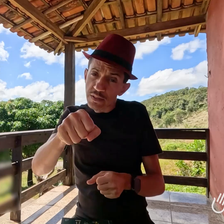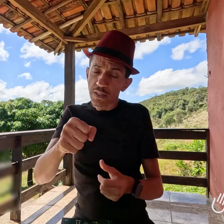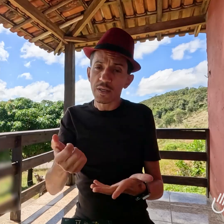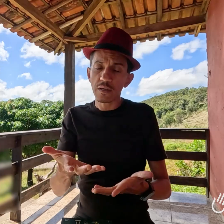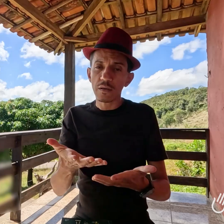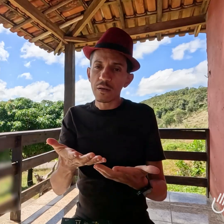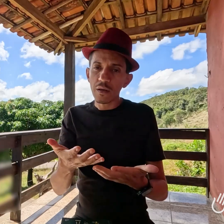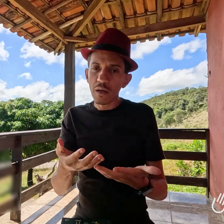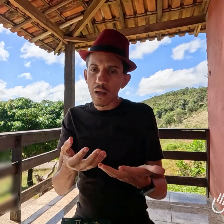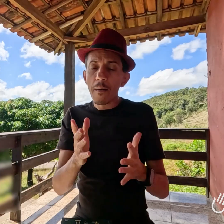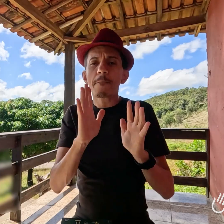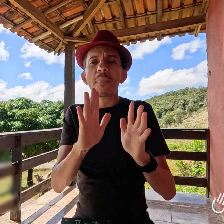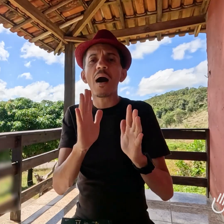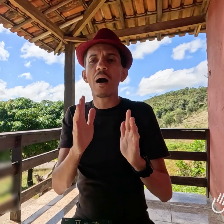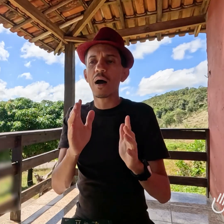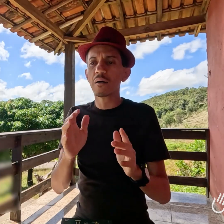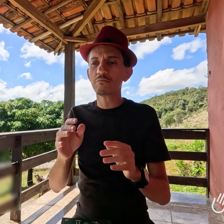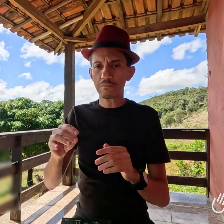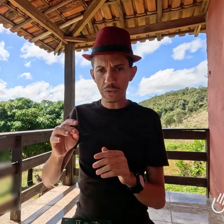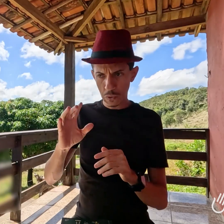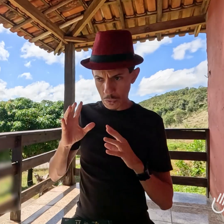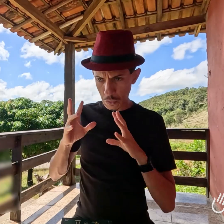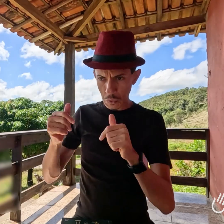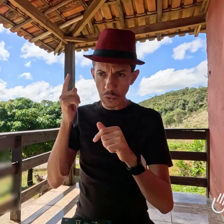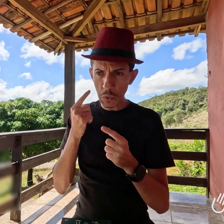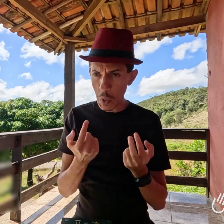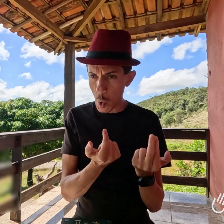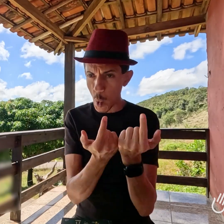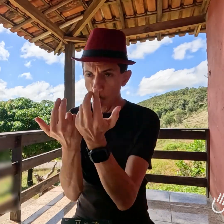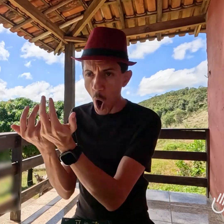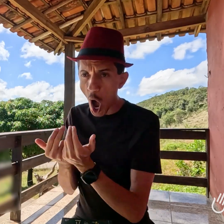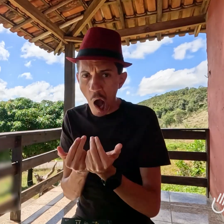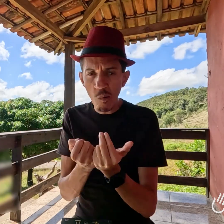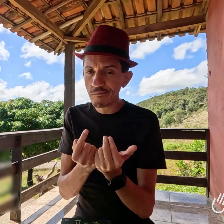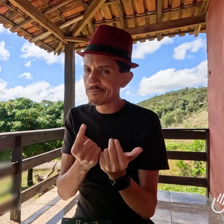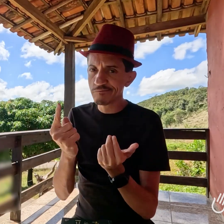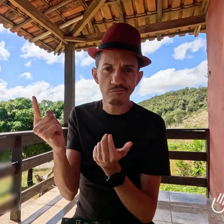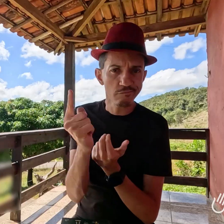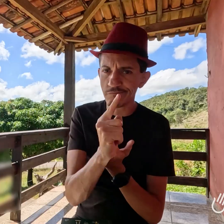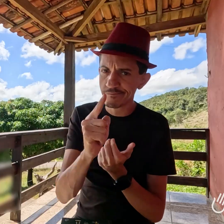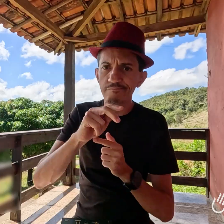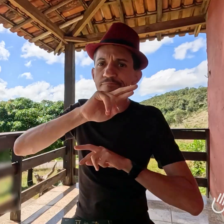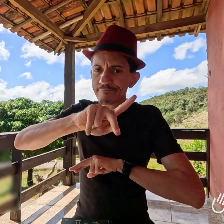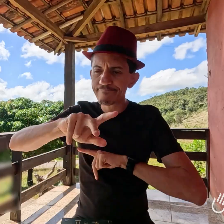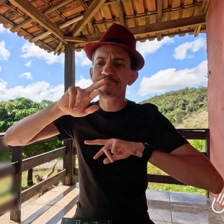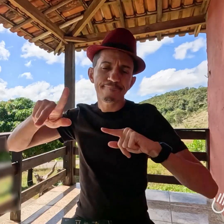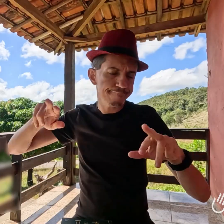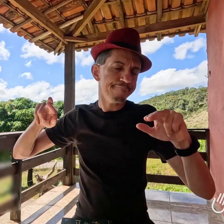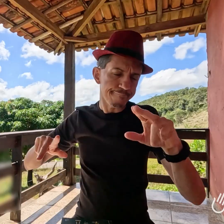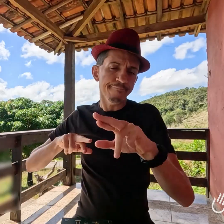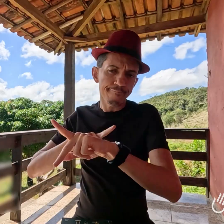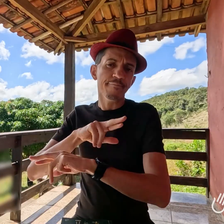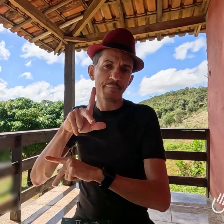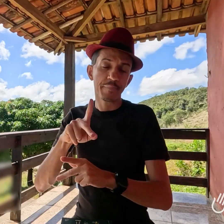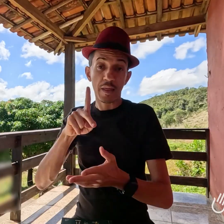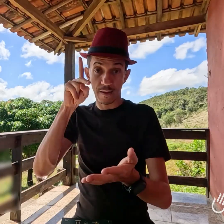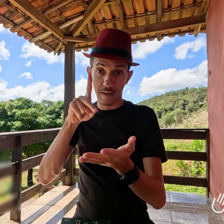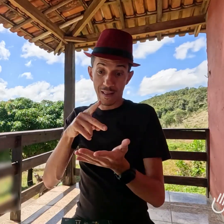isso. É muito mais profundo. Existem adaptações no cérebro também, claro, elas acontecem de forma